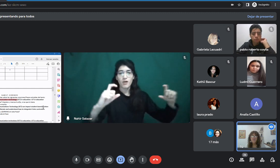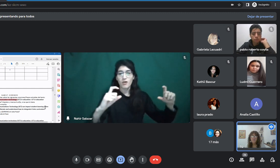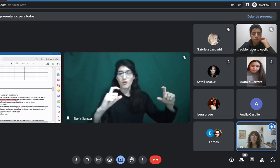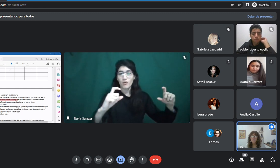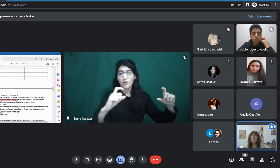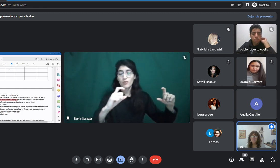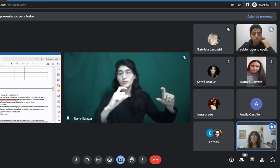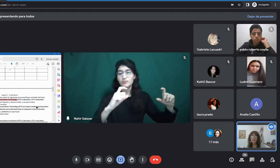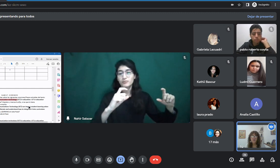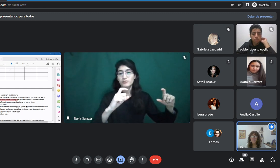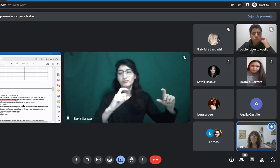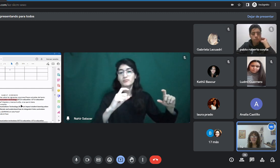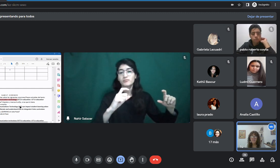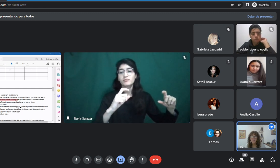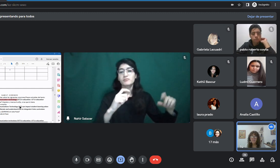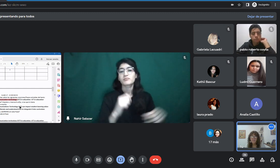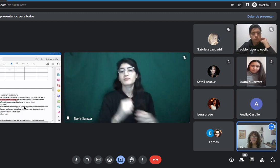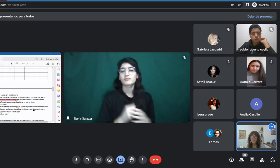forman un solo bloque,